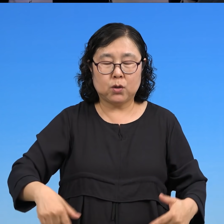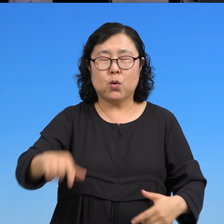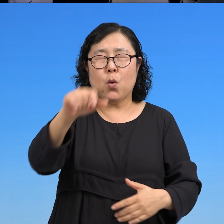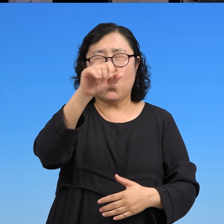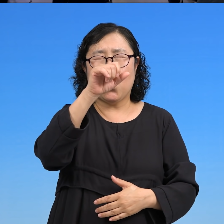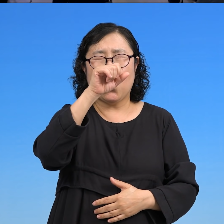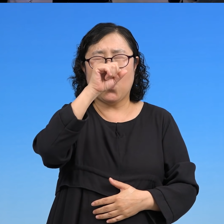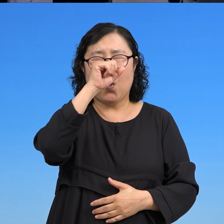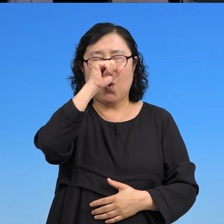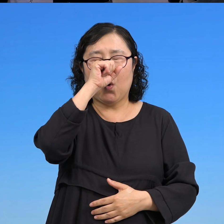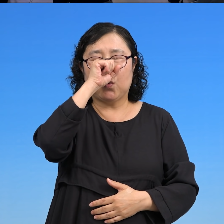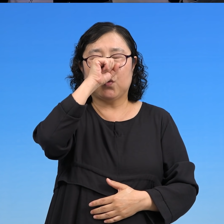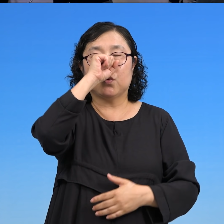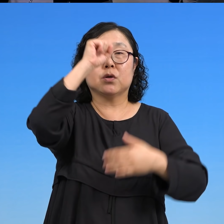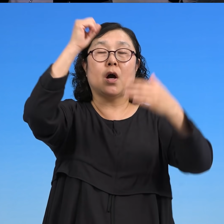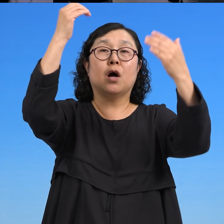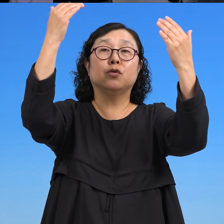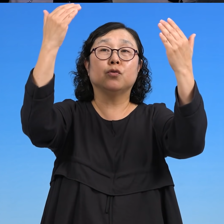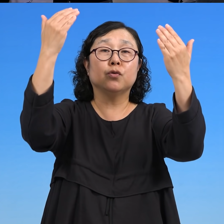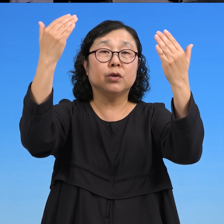항상 좋은 것 주시도다